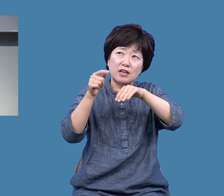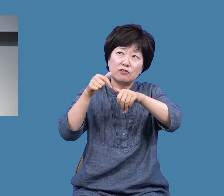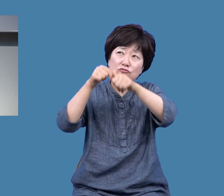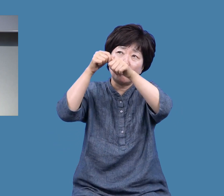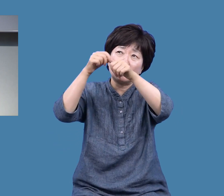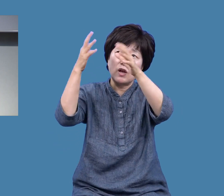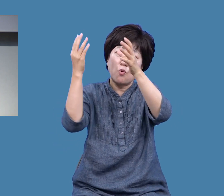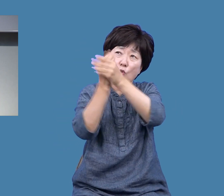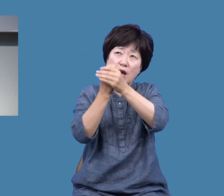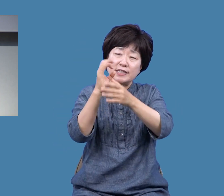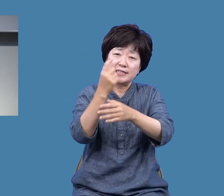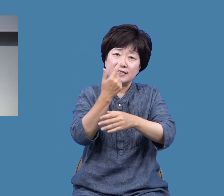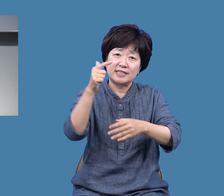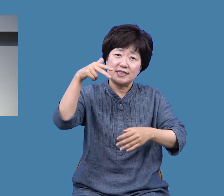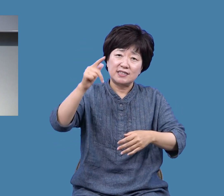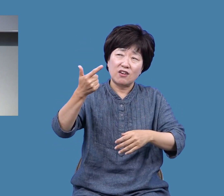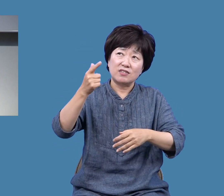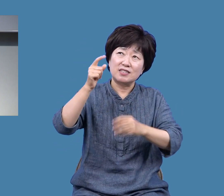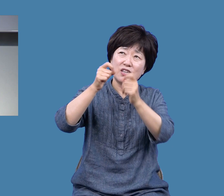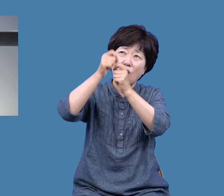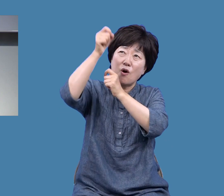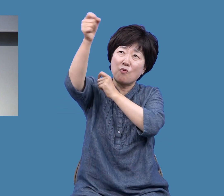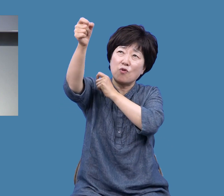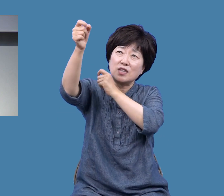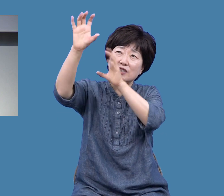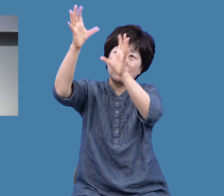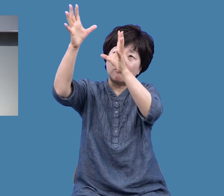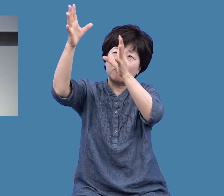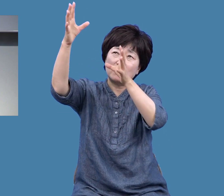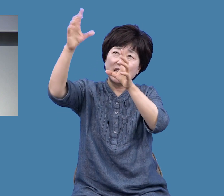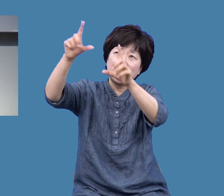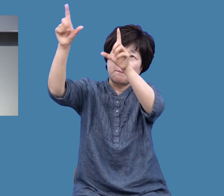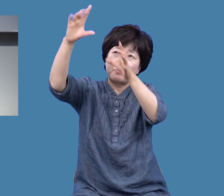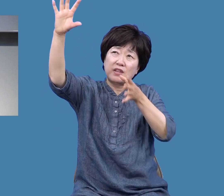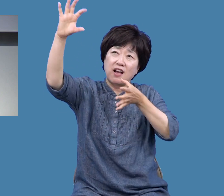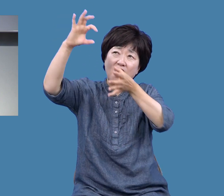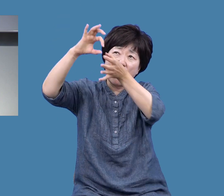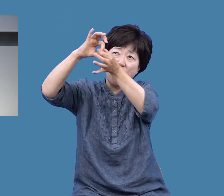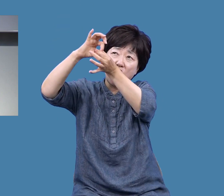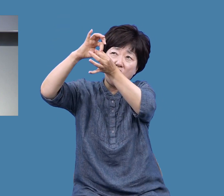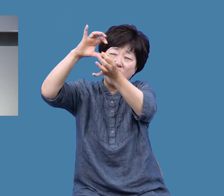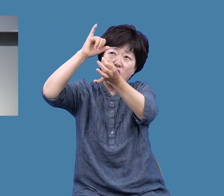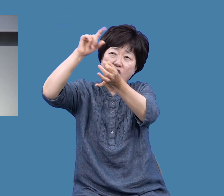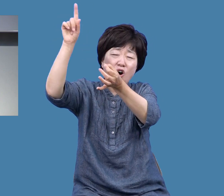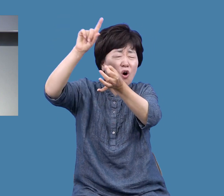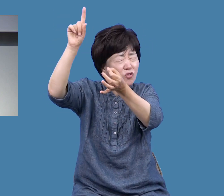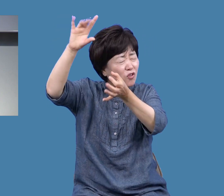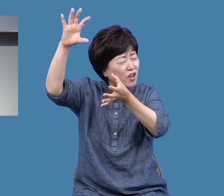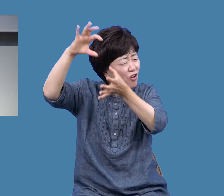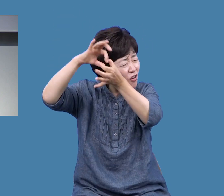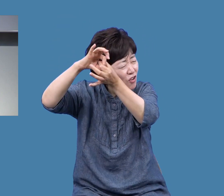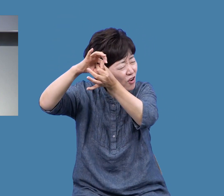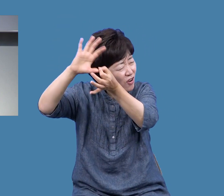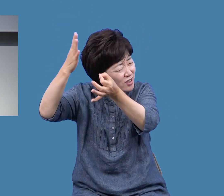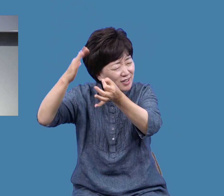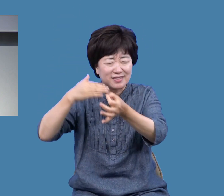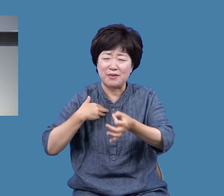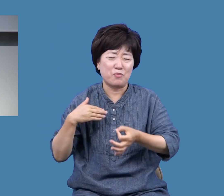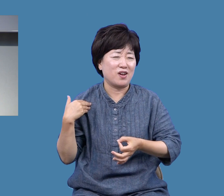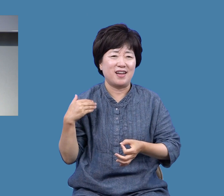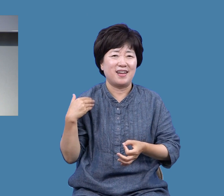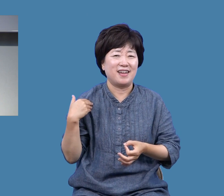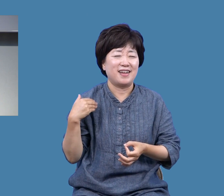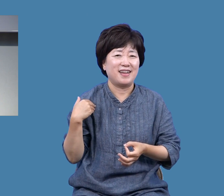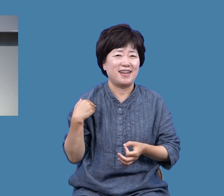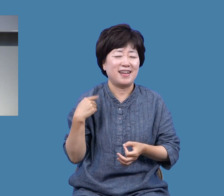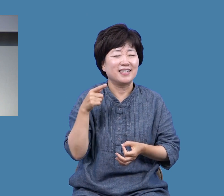이것이 마지막 영원한 천국에서의 삶과 분명히 연결되어 있어요. 그런데 어떤 식으로 연결되어 있는지는 나도 잘 모르겠어. 이것은